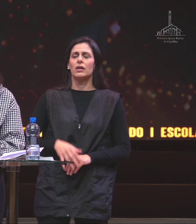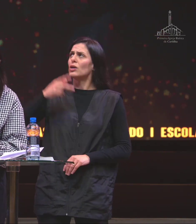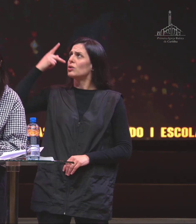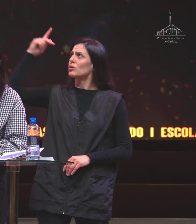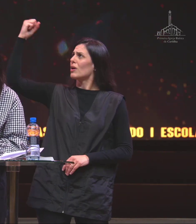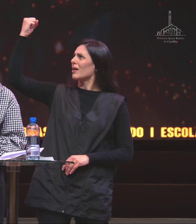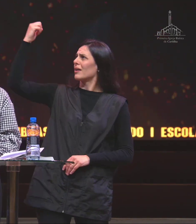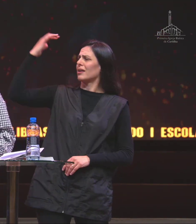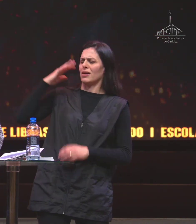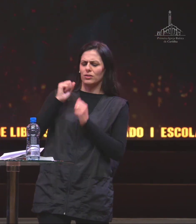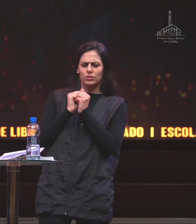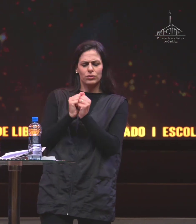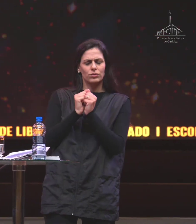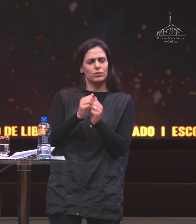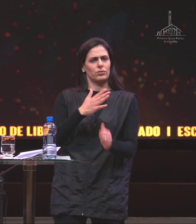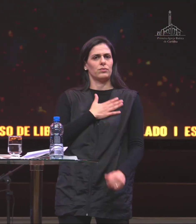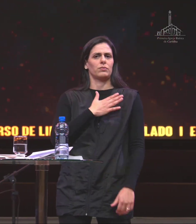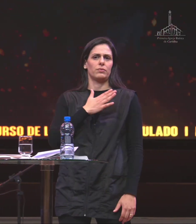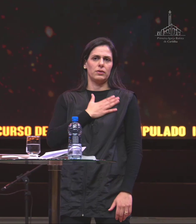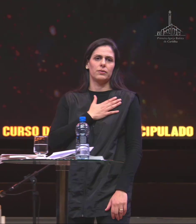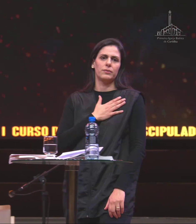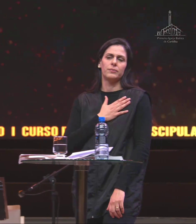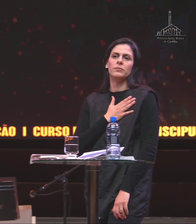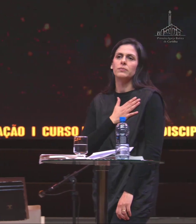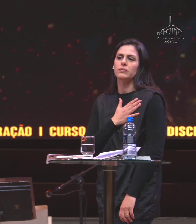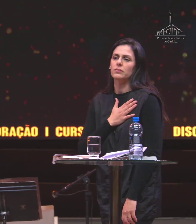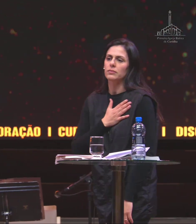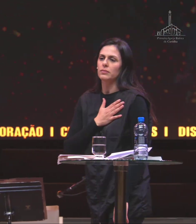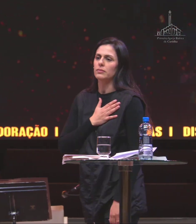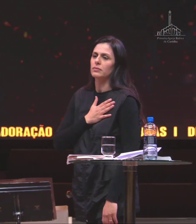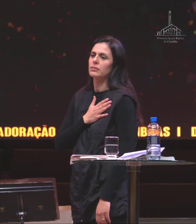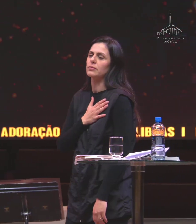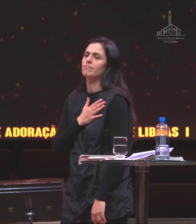de Cristo, quando nós temos um coração maleável.